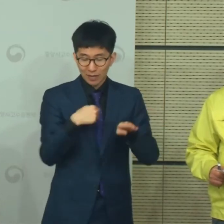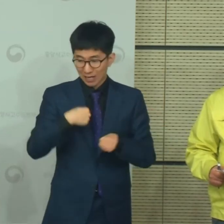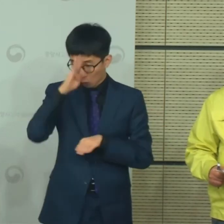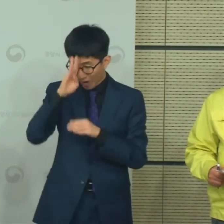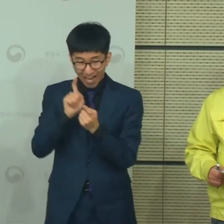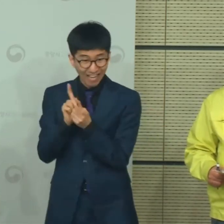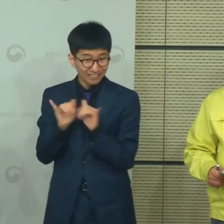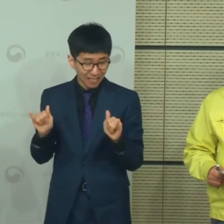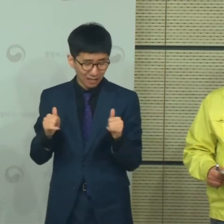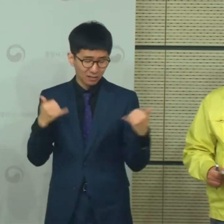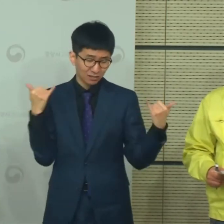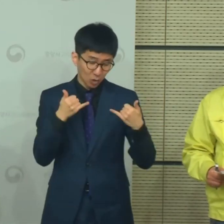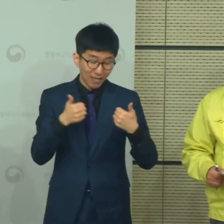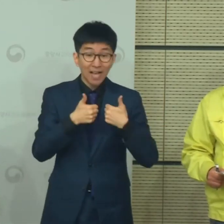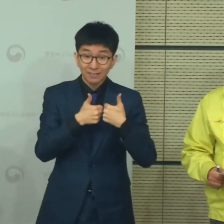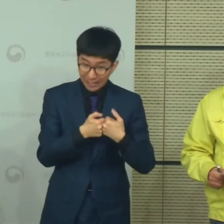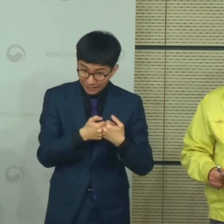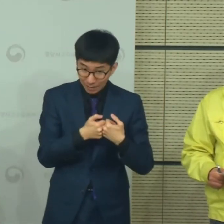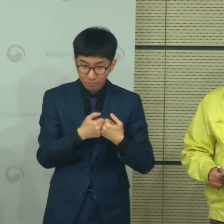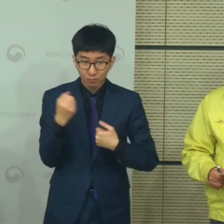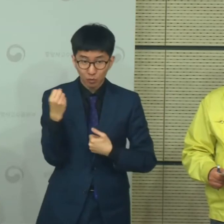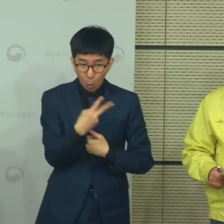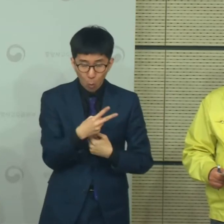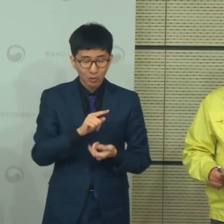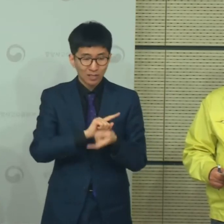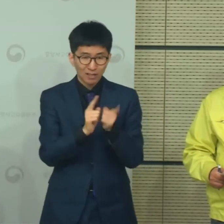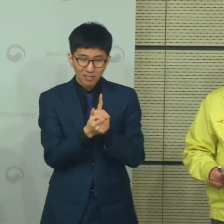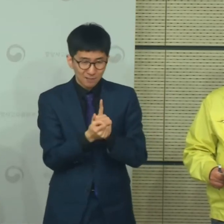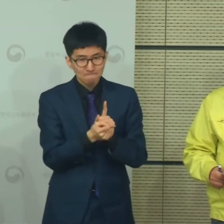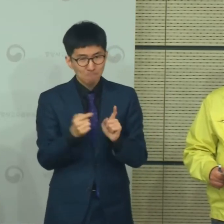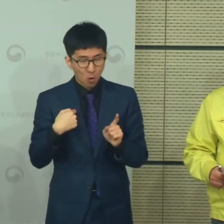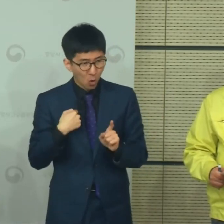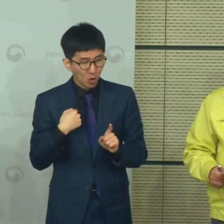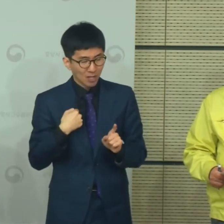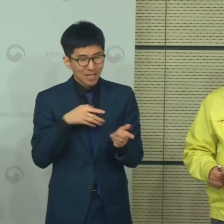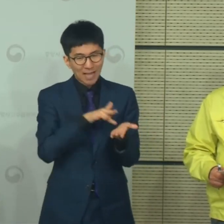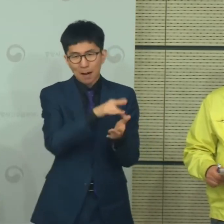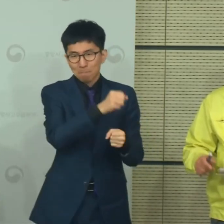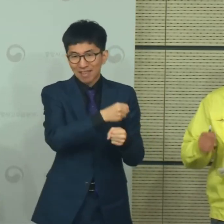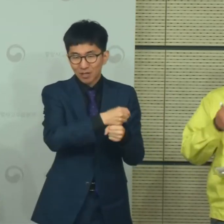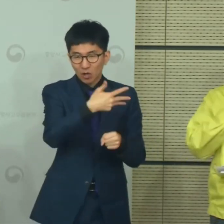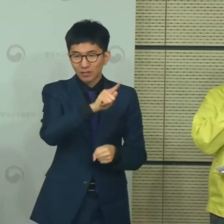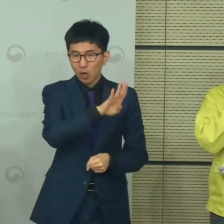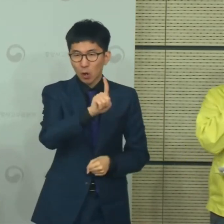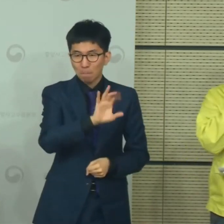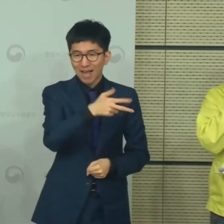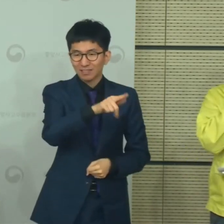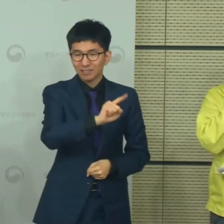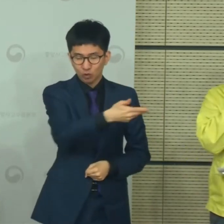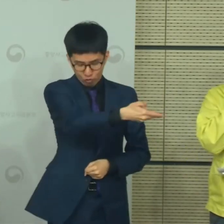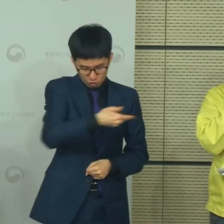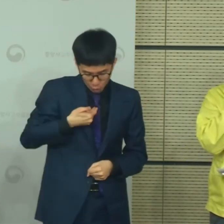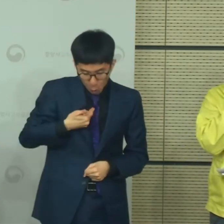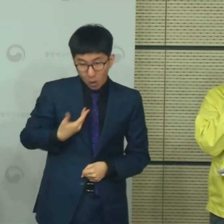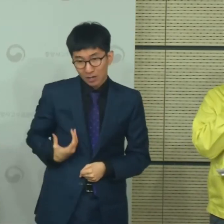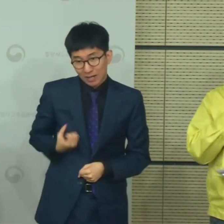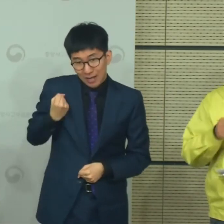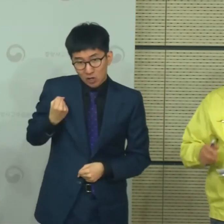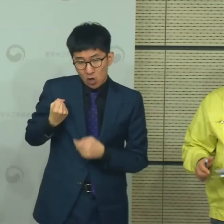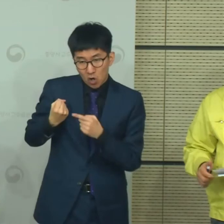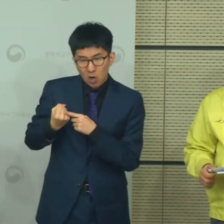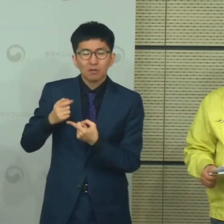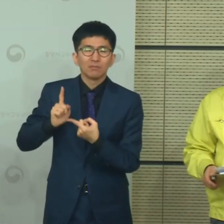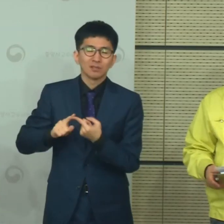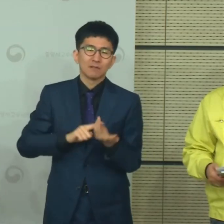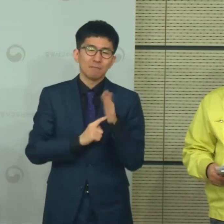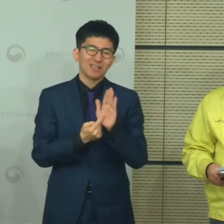대리 처방의 제한적인 일시적 허용에 대해서도 정부 입장을 말씀드린 바가 있습니다. 관련돼서